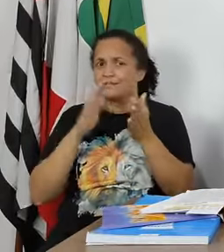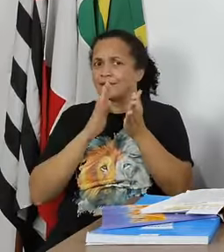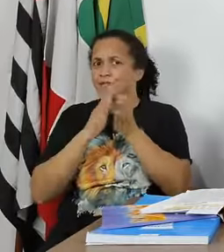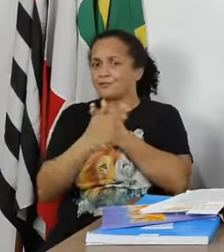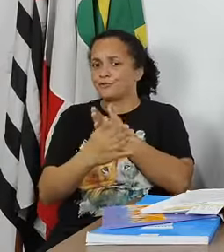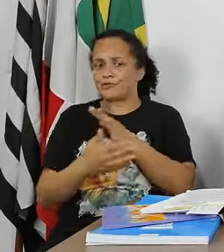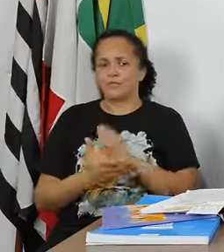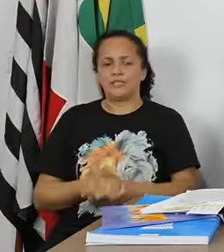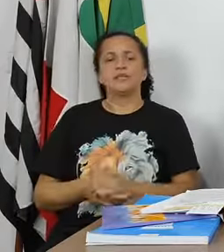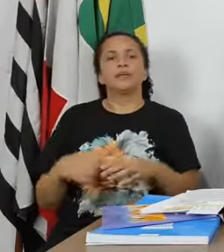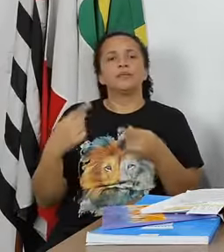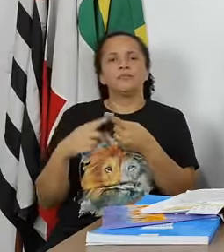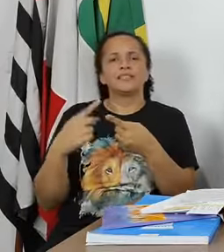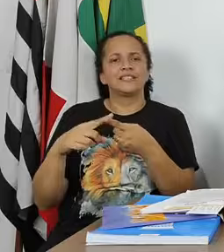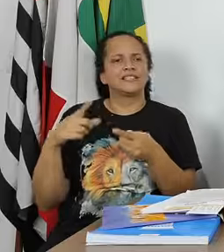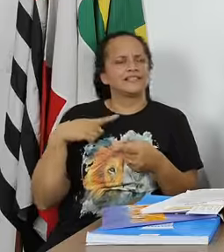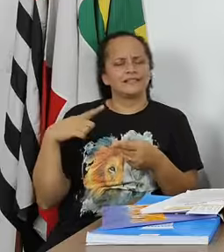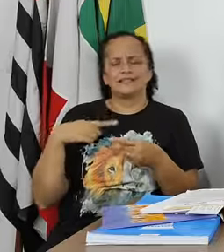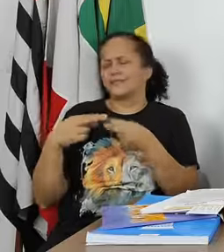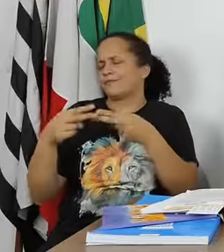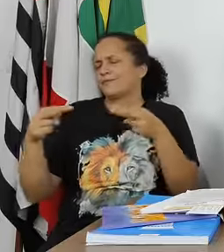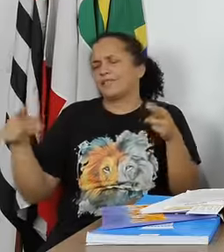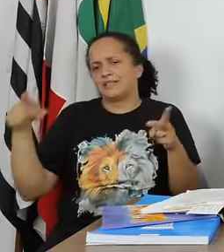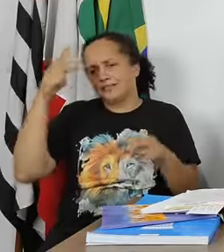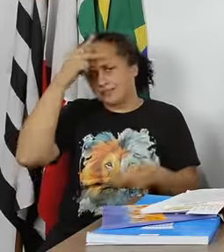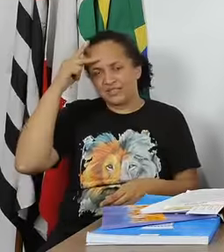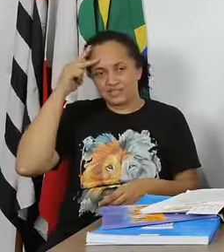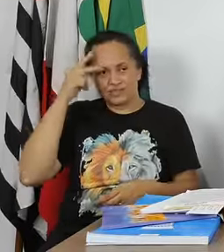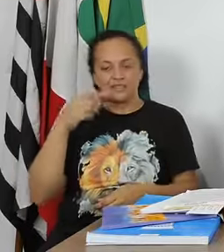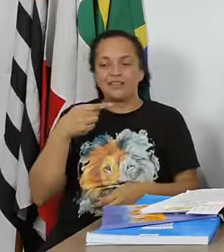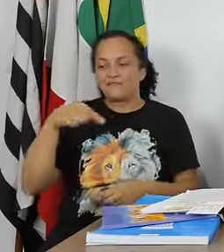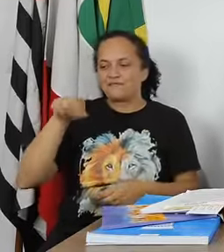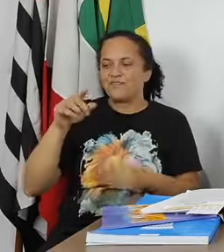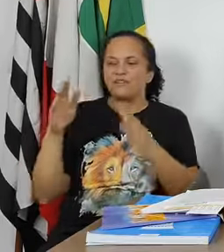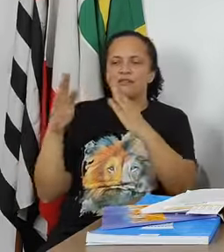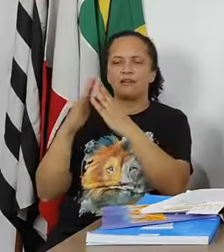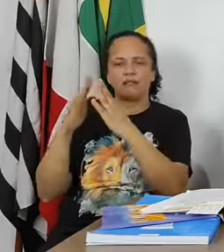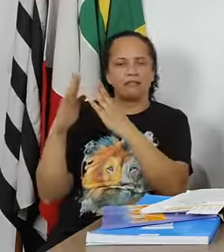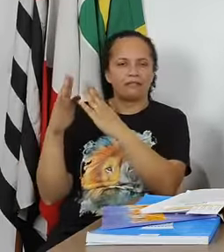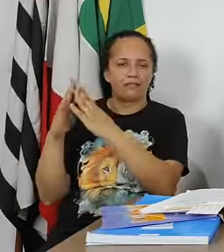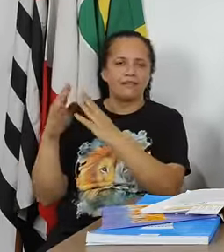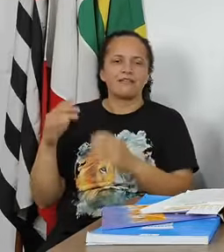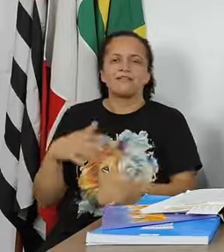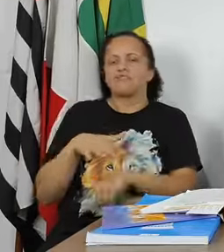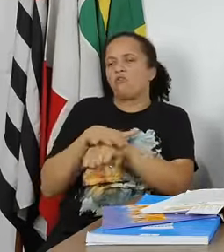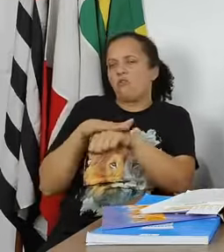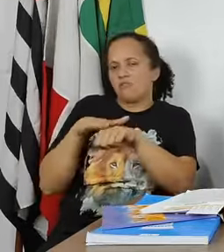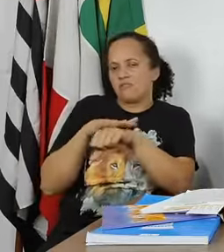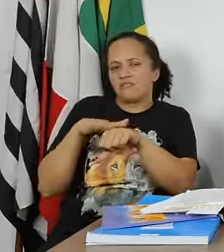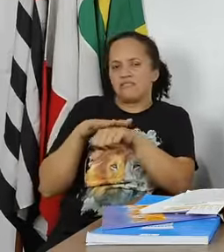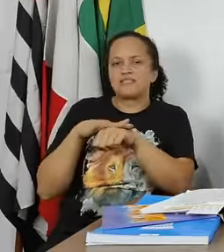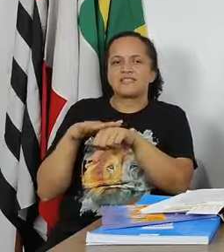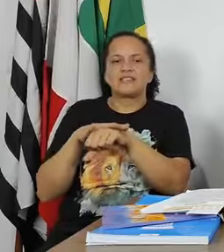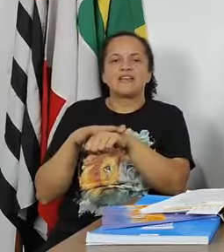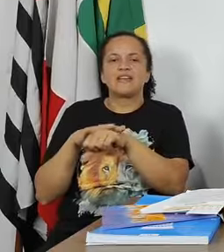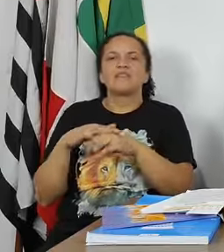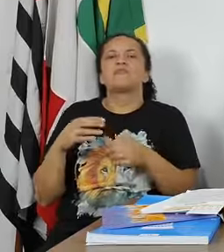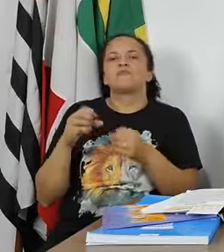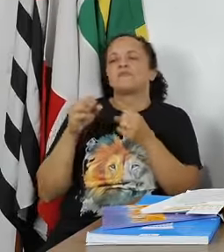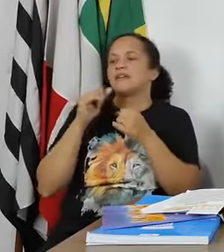entre esses encontros que penetram sorrateiramente nas casas e conseguem cativar mulherinhas sobrecarregadas de